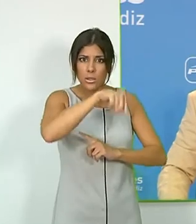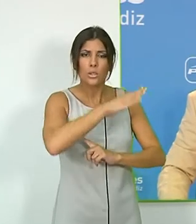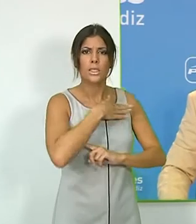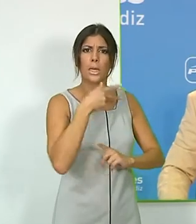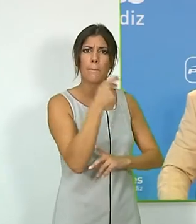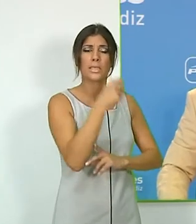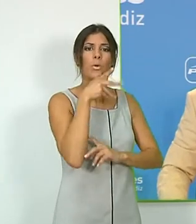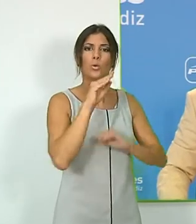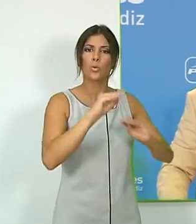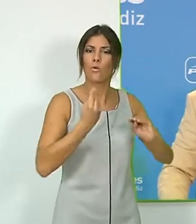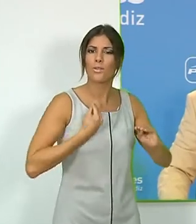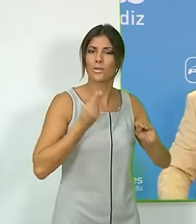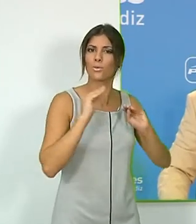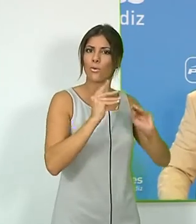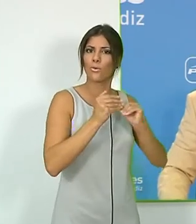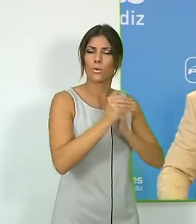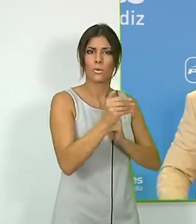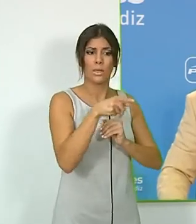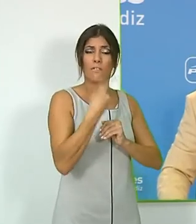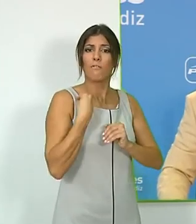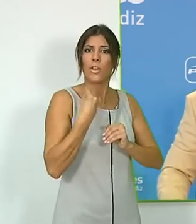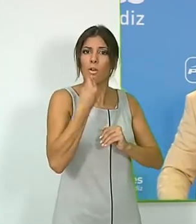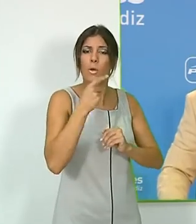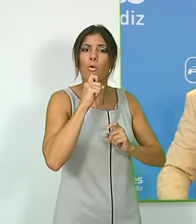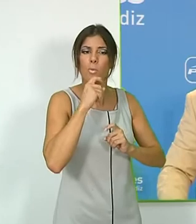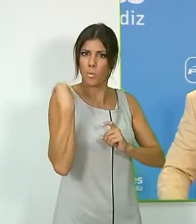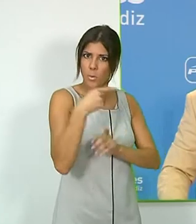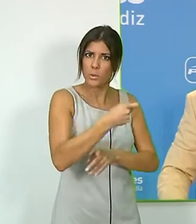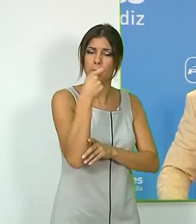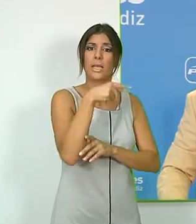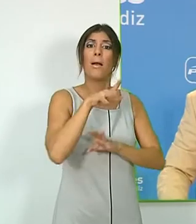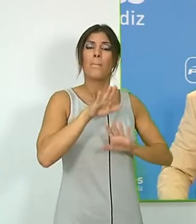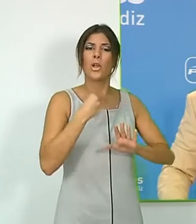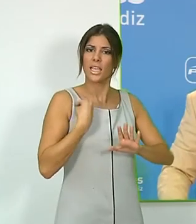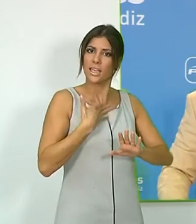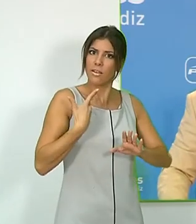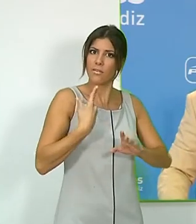pescar. Es su vida, es su futuro, es de lo que viven. Pero lo que quieren es